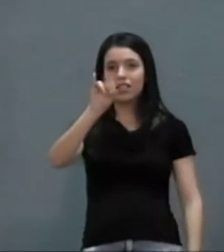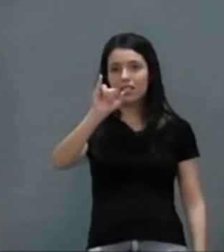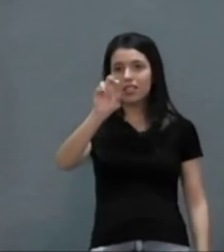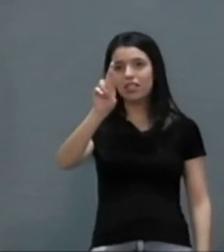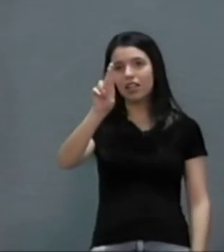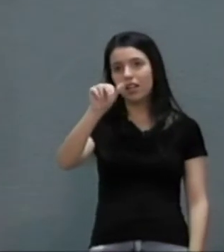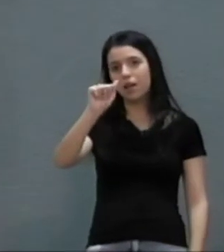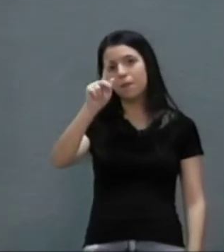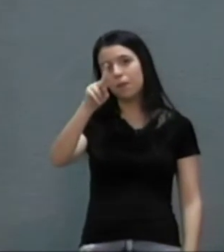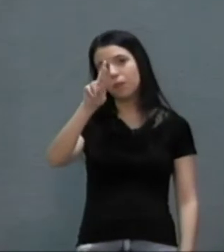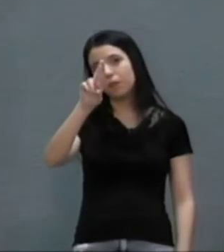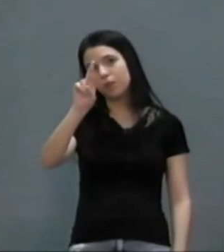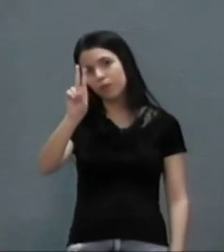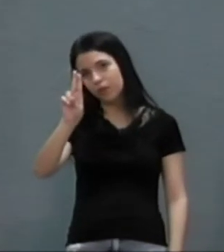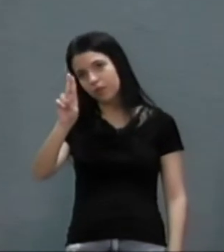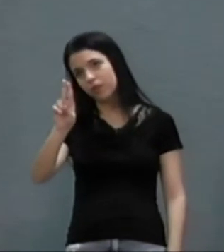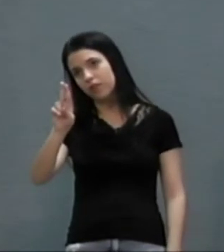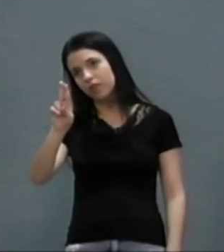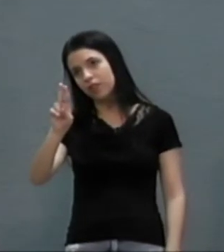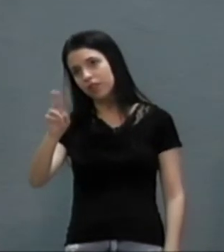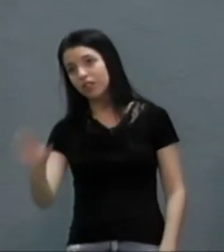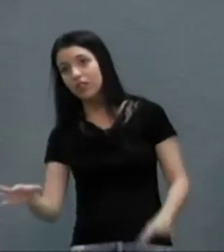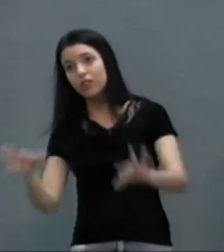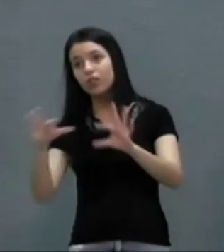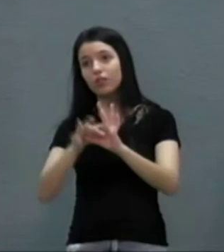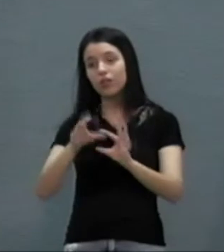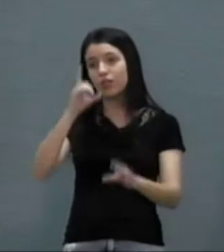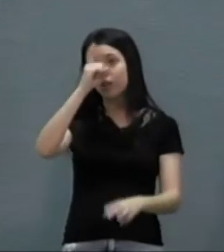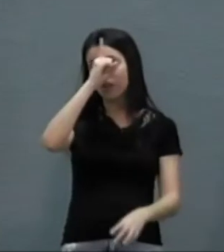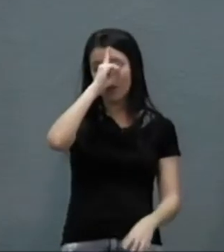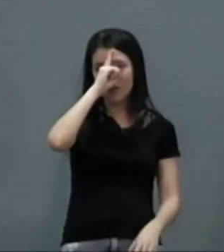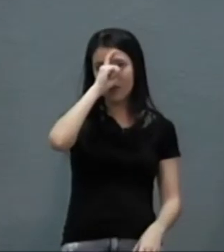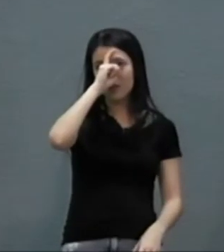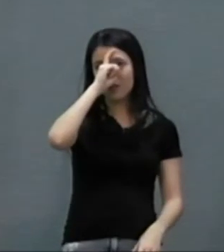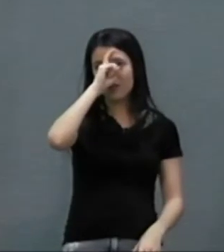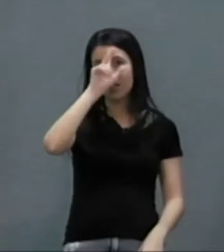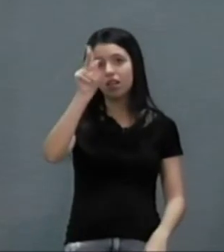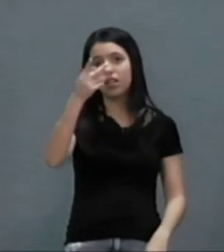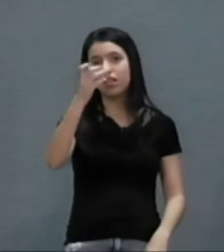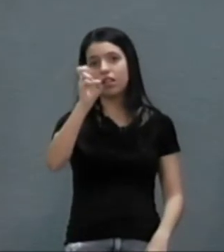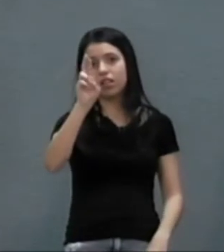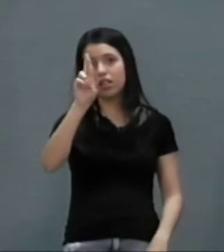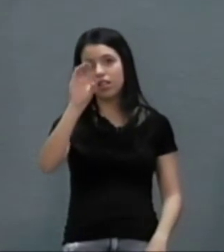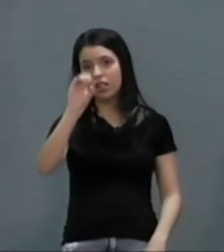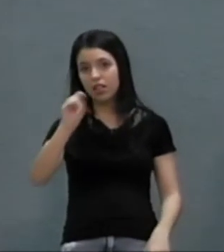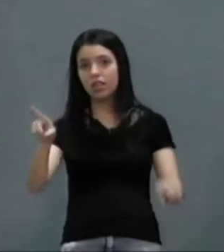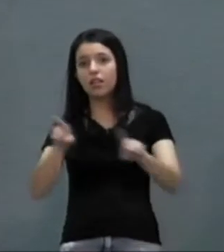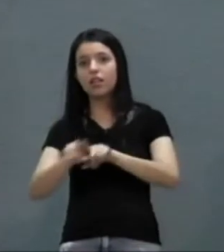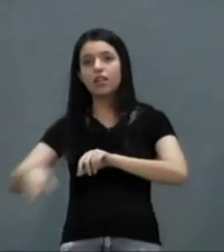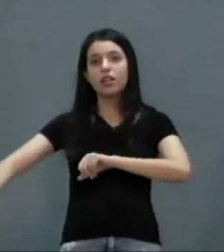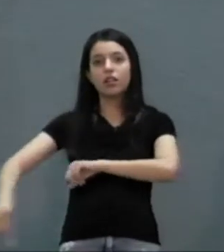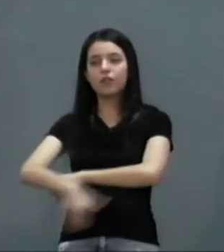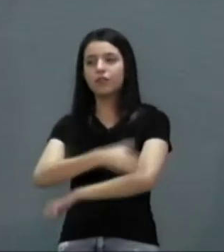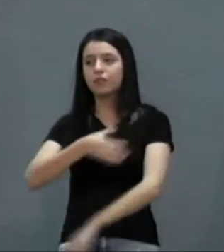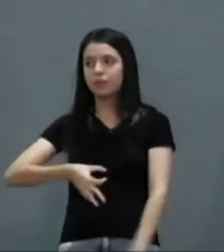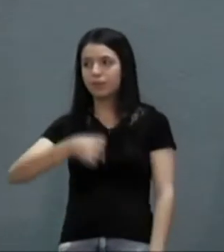a ligação para o hospital, Euro. A ligação para a rodovia do café, para desafogar a comunicação,